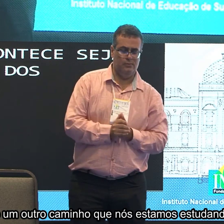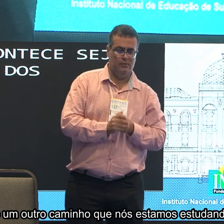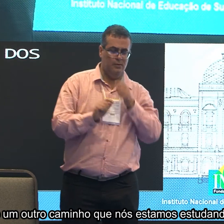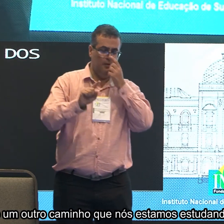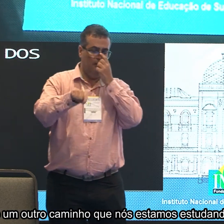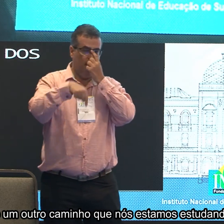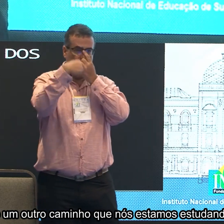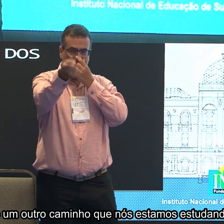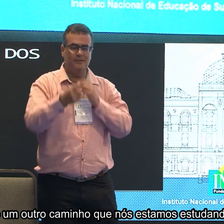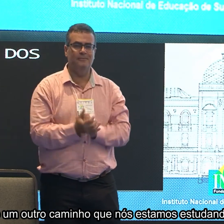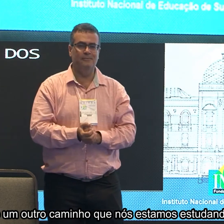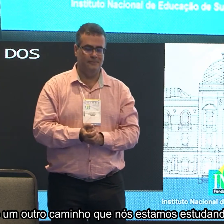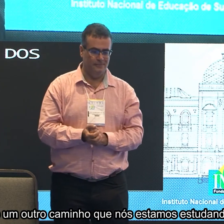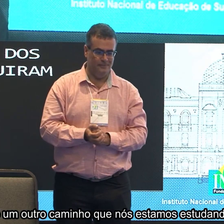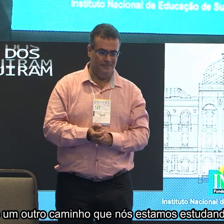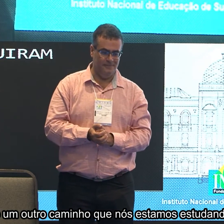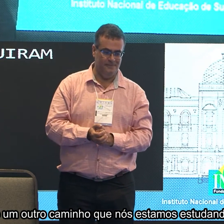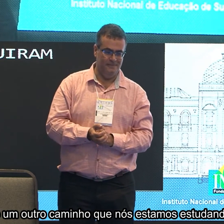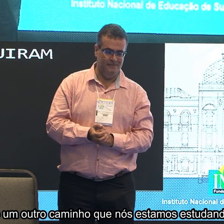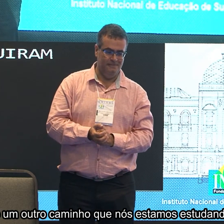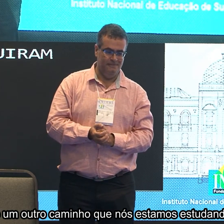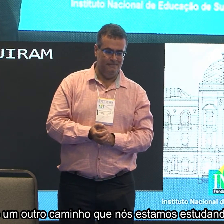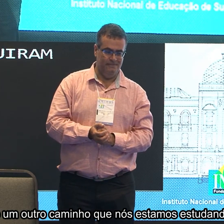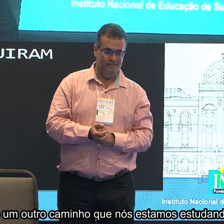é um outro caminho que também nós estamos estudando.